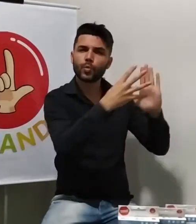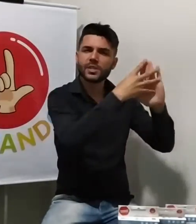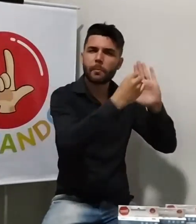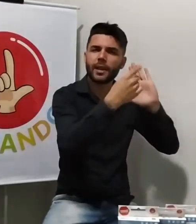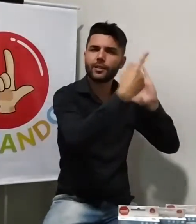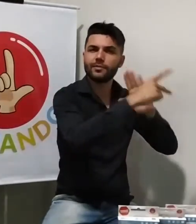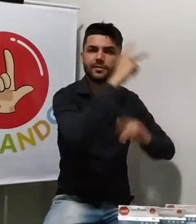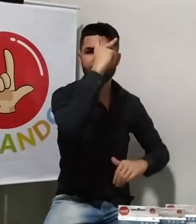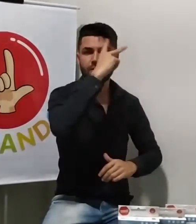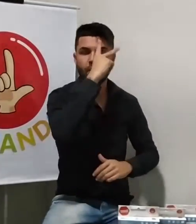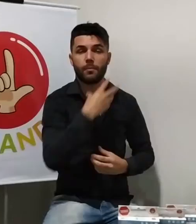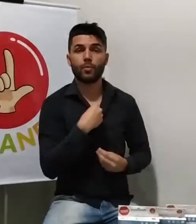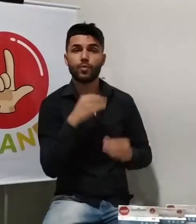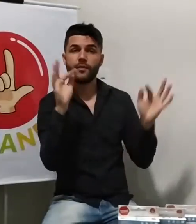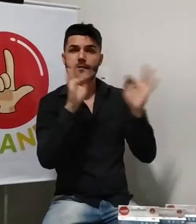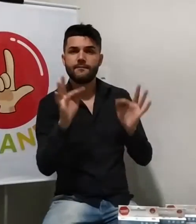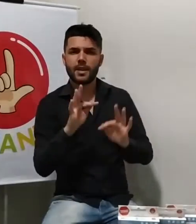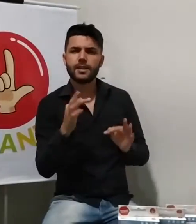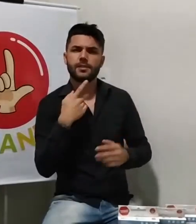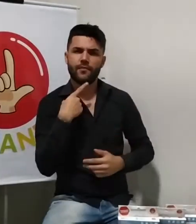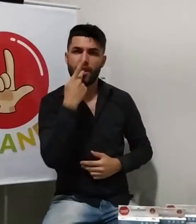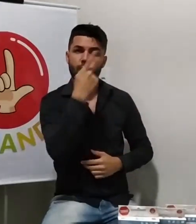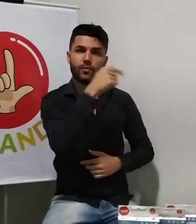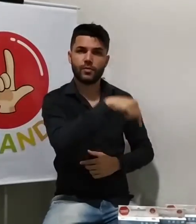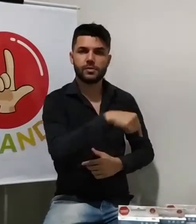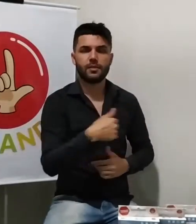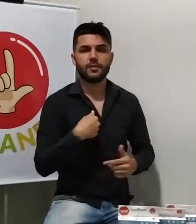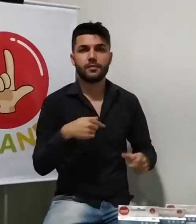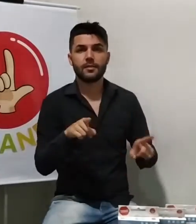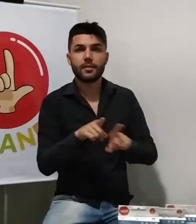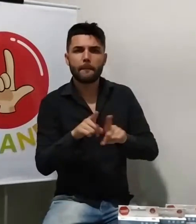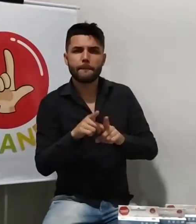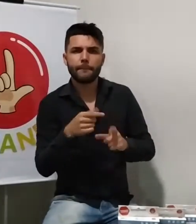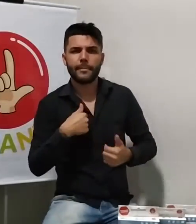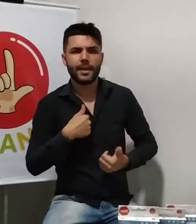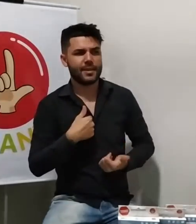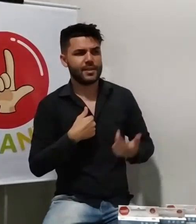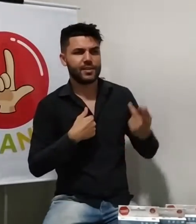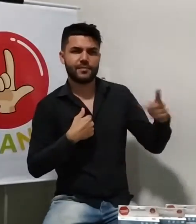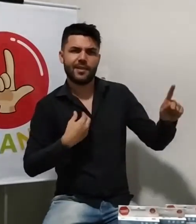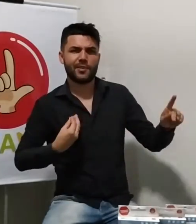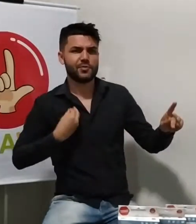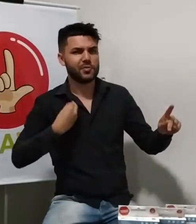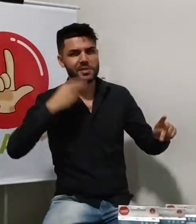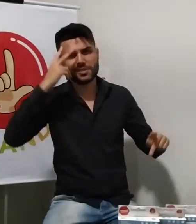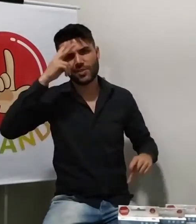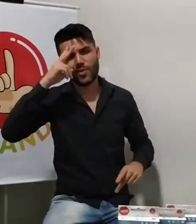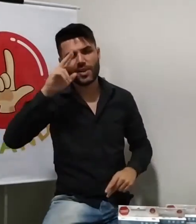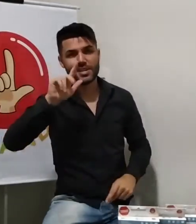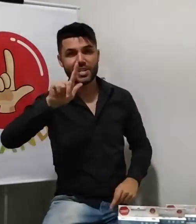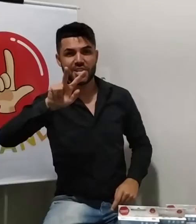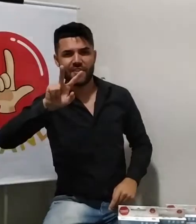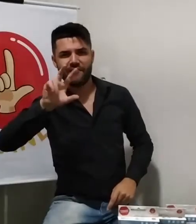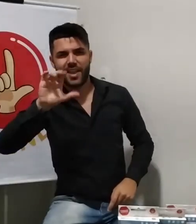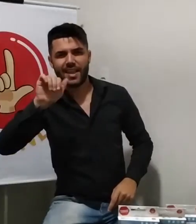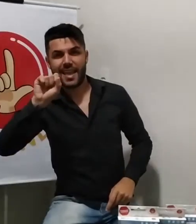muito feliz de poder estar falando aí com você e também fazer parte da sua história aí, porque o GVCast já tá entrando na história da internet